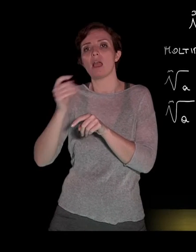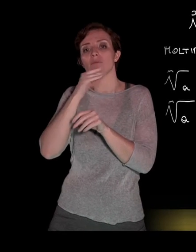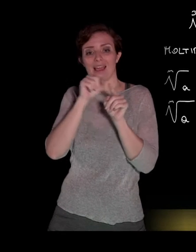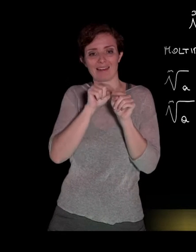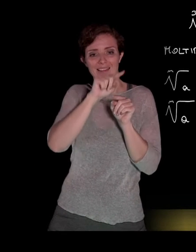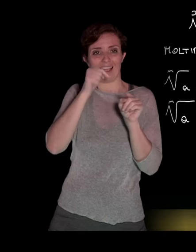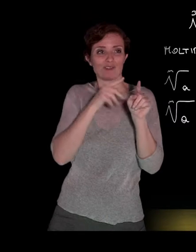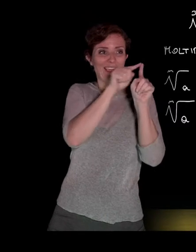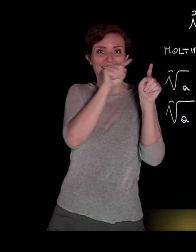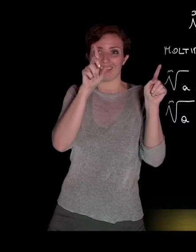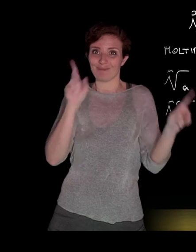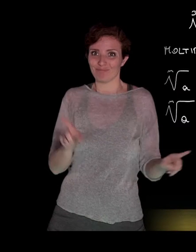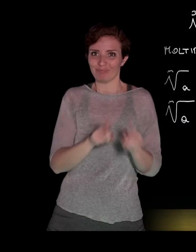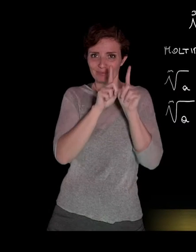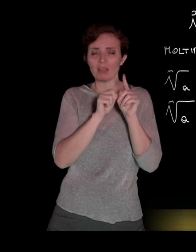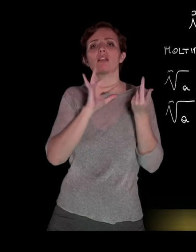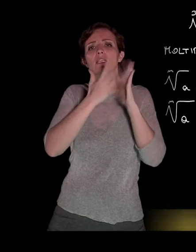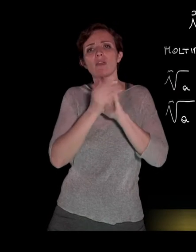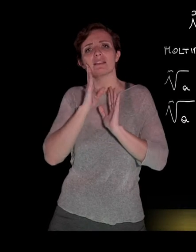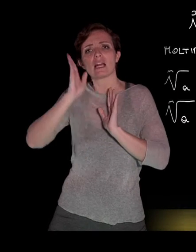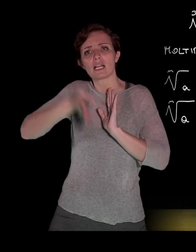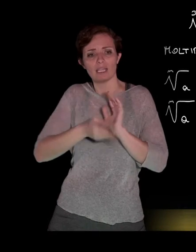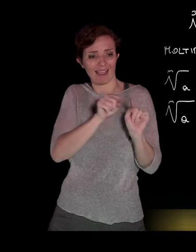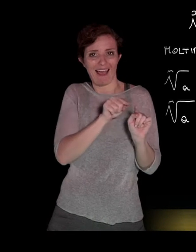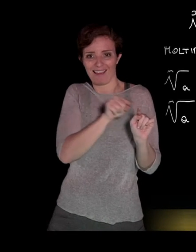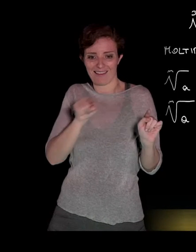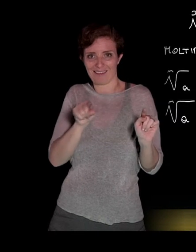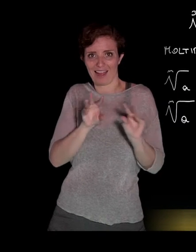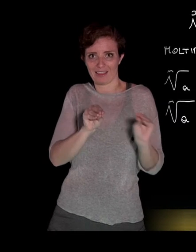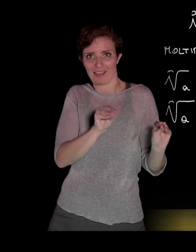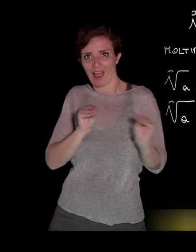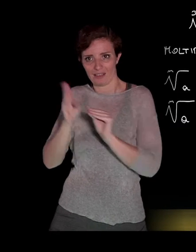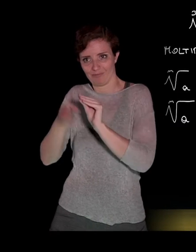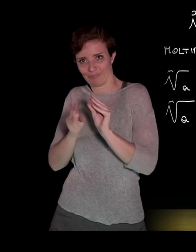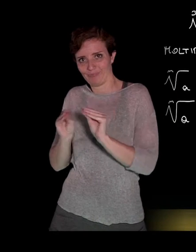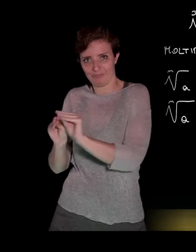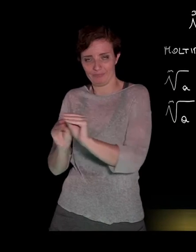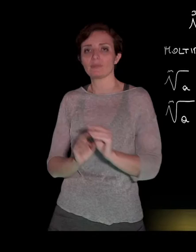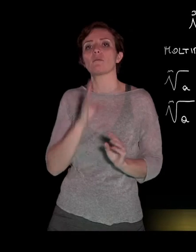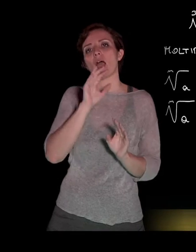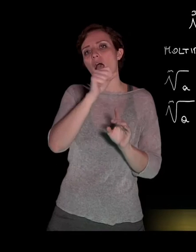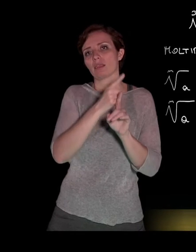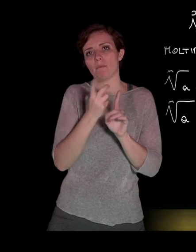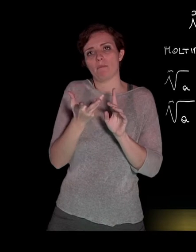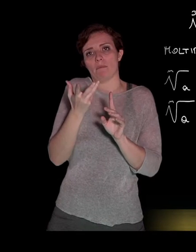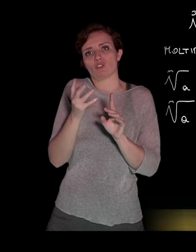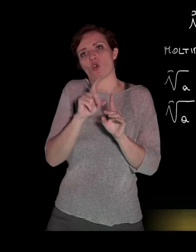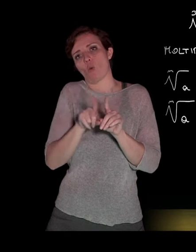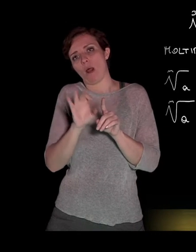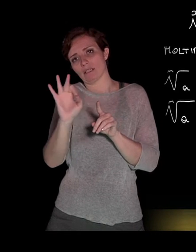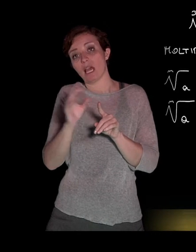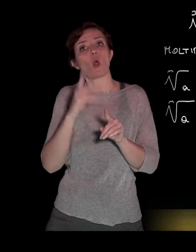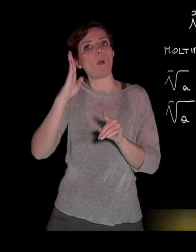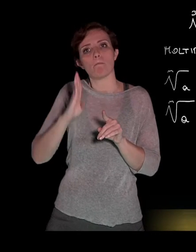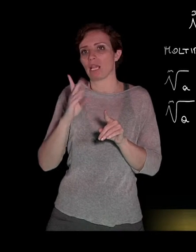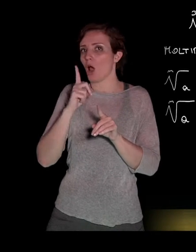stesso indice per radicando il rapporto fra le di candy le condizioni che ha sia maggiore o uguale di zero b deve essere necessariamente maggiore di zero non può essere